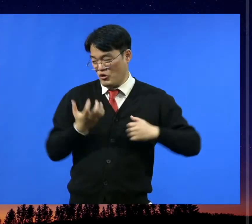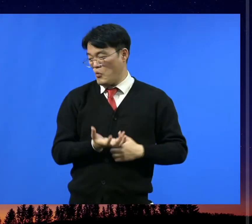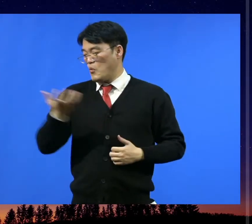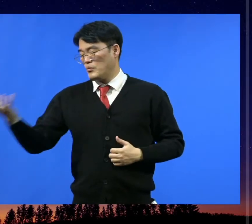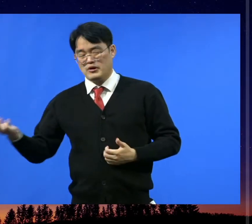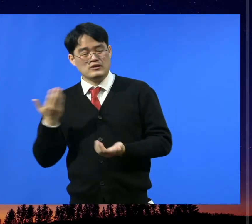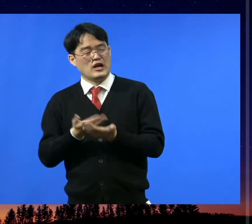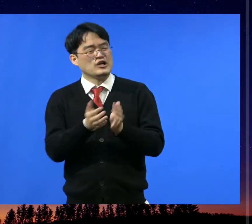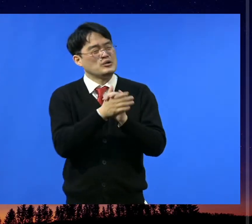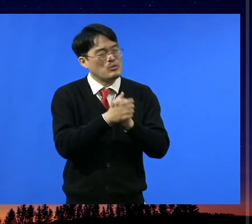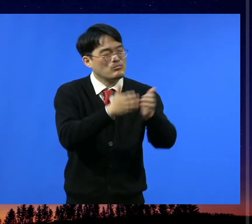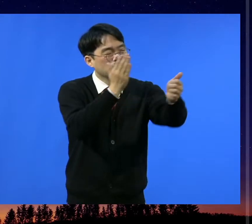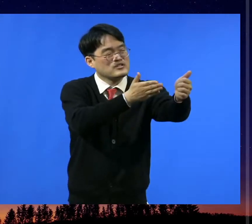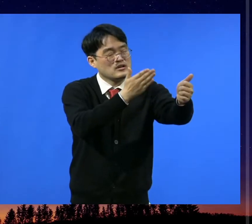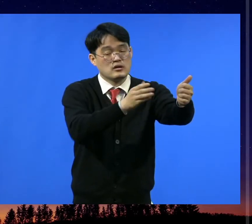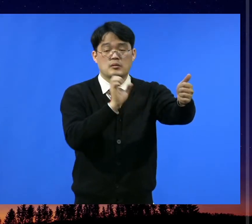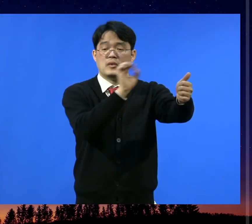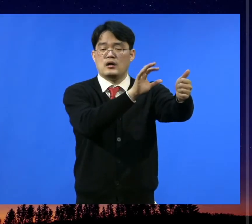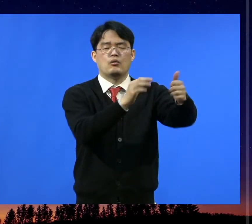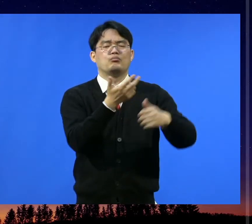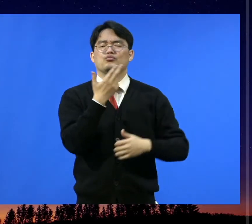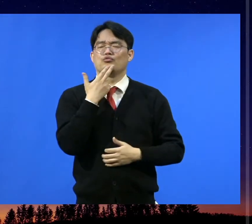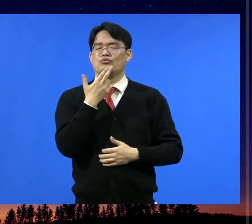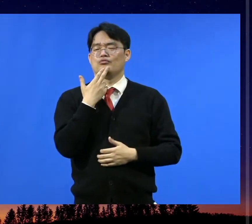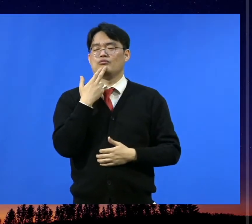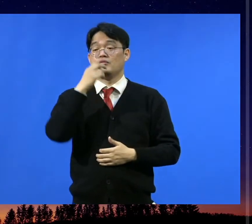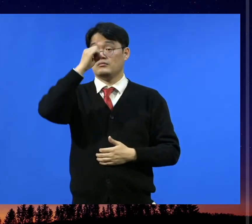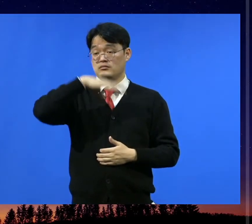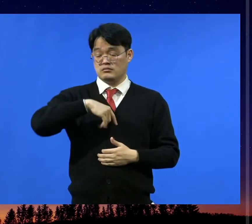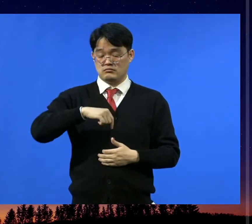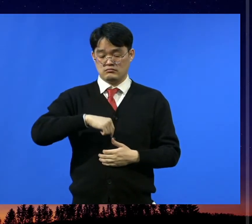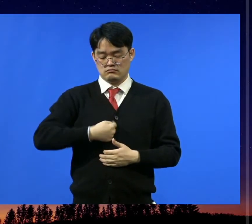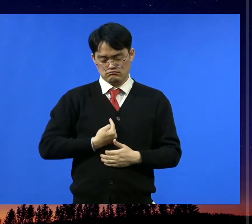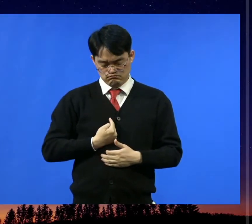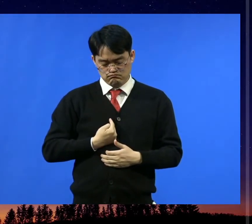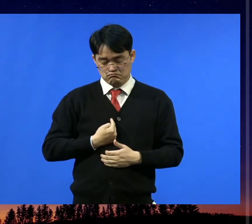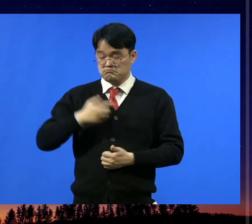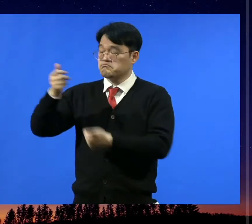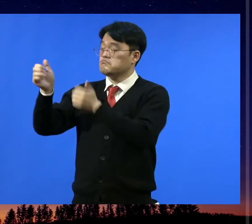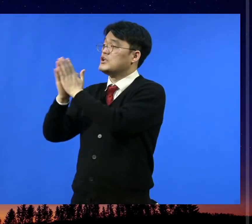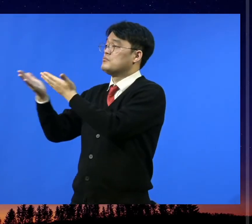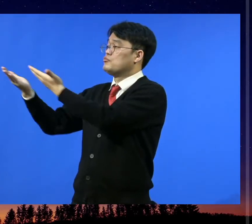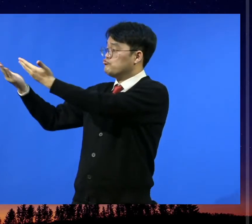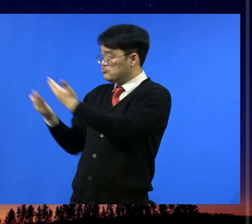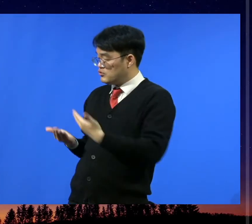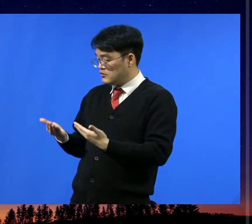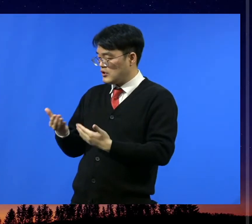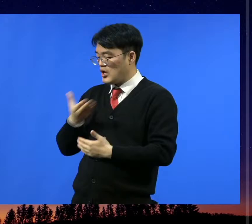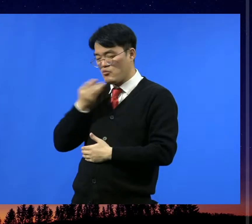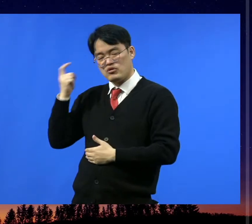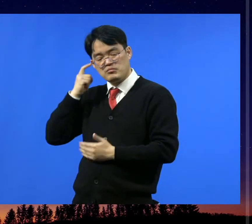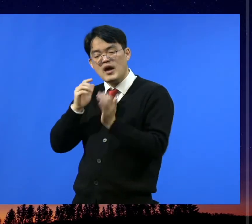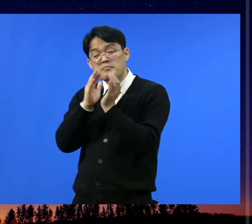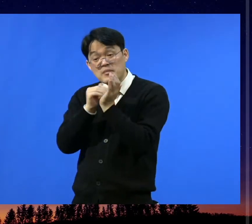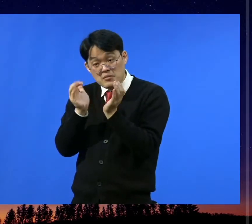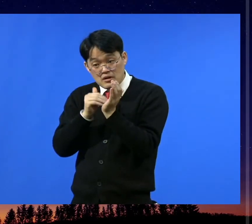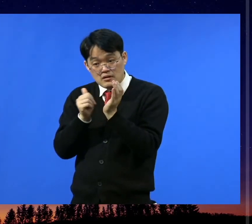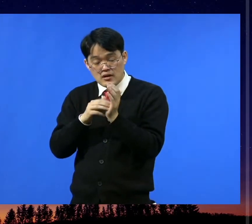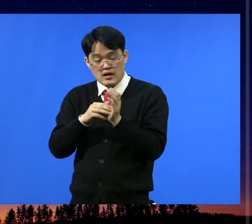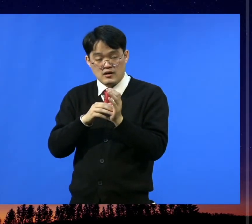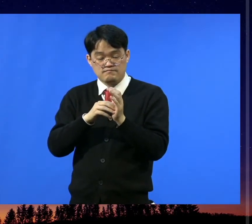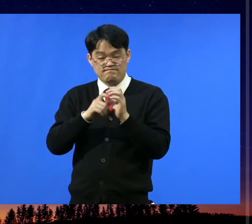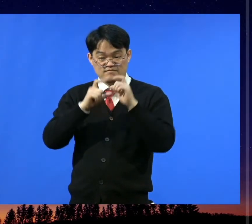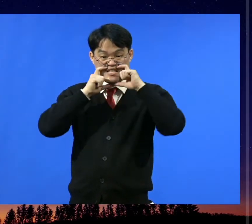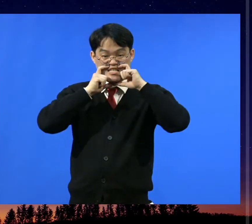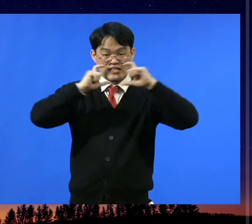근데 그런 건 얘기하지 않아요. 그냥 자신에게 하나님의 말씀이 주어져서 그 복음의 비밀을 입을 열어서 담대하게 전하게